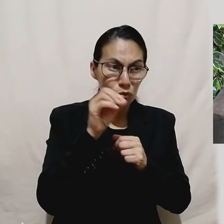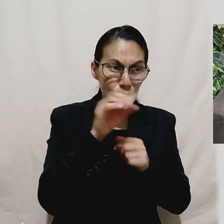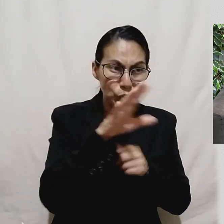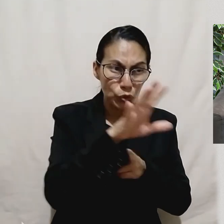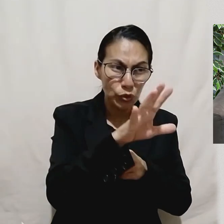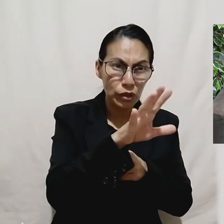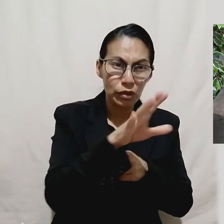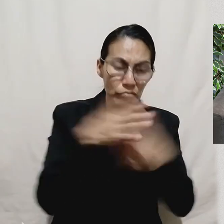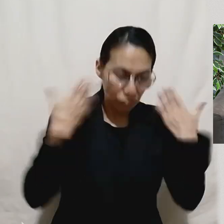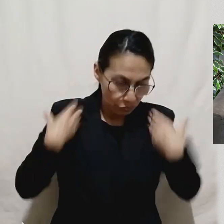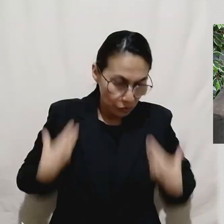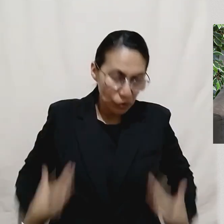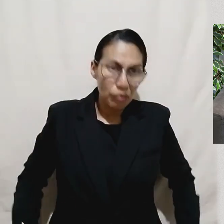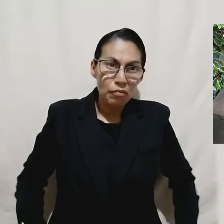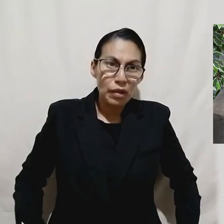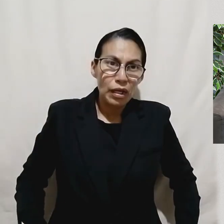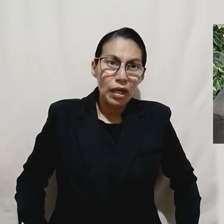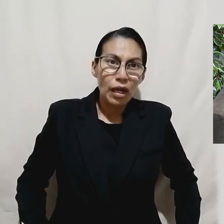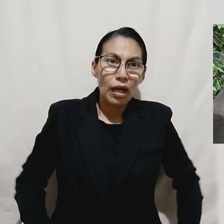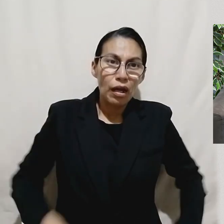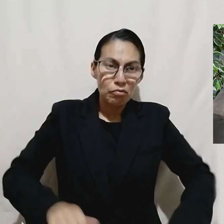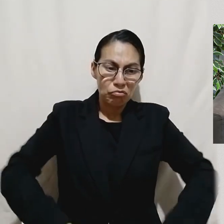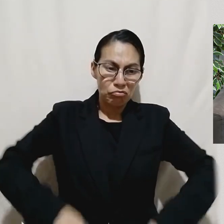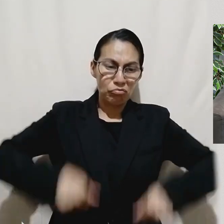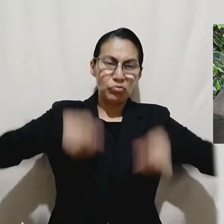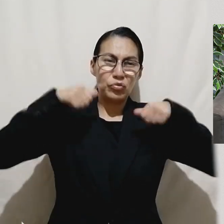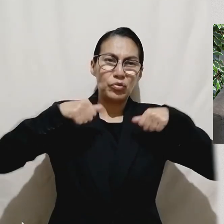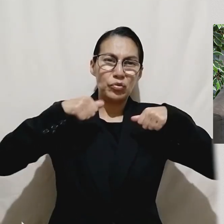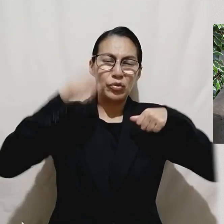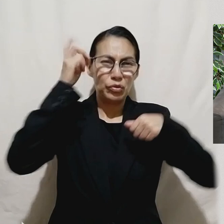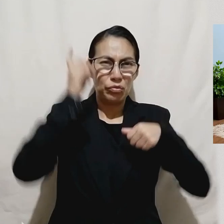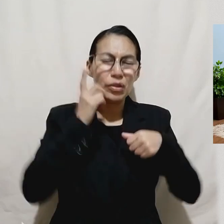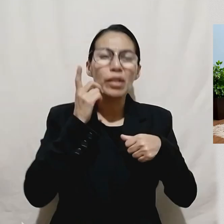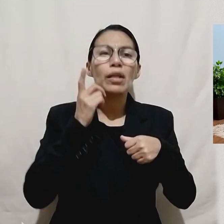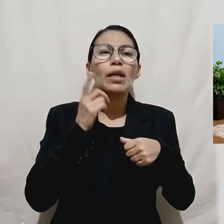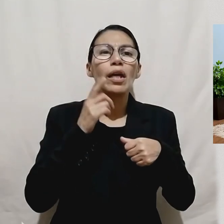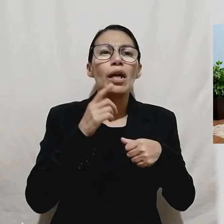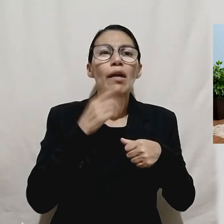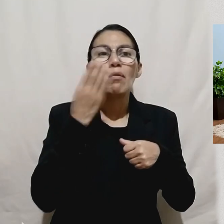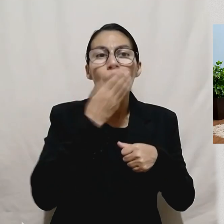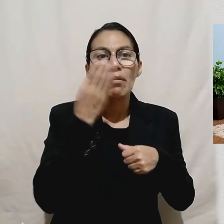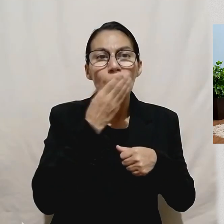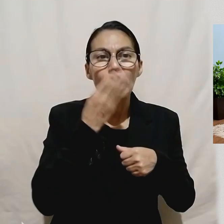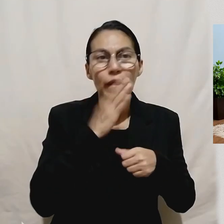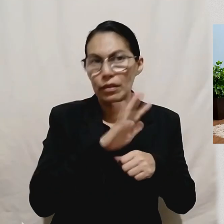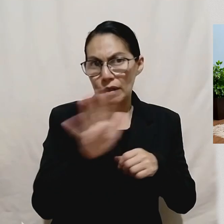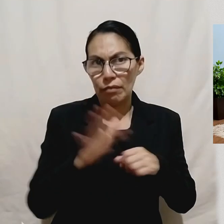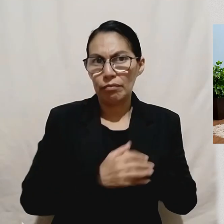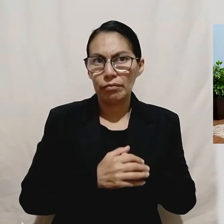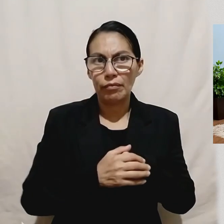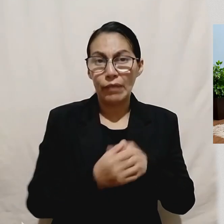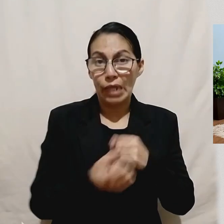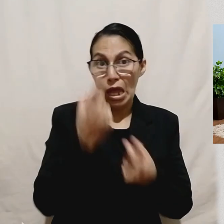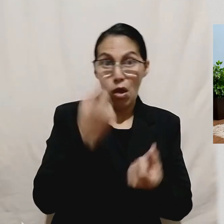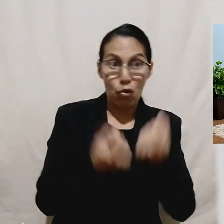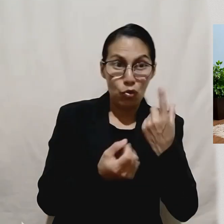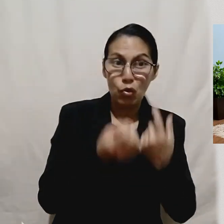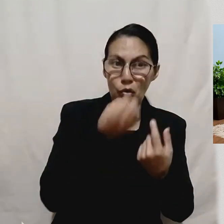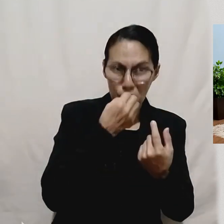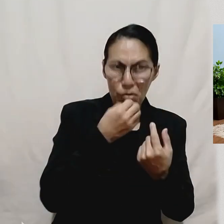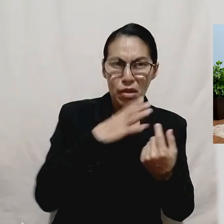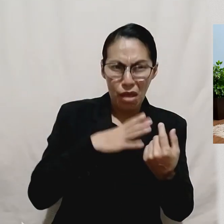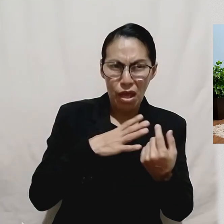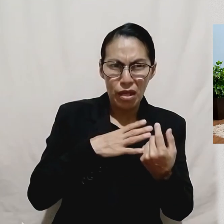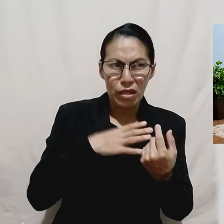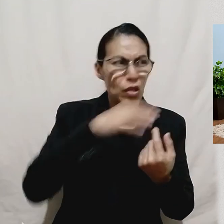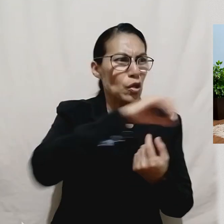que traes puesto tu Sleeping y la Biblia Entonces tú tienes tres días y comida algunos niveles hay otros niveles que tienes que buscar tú